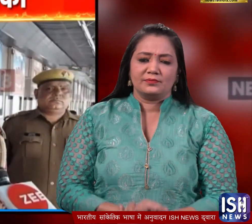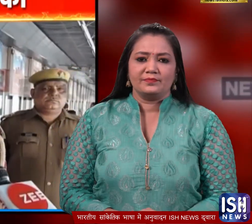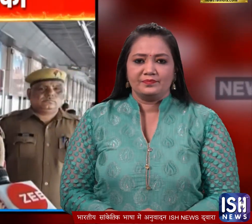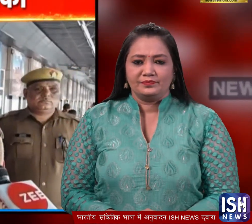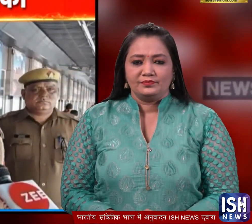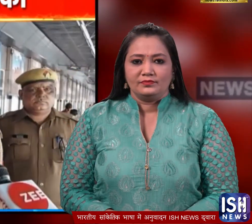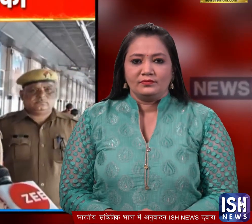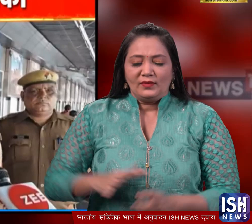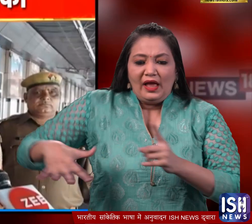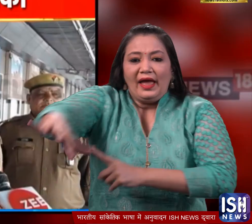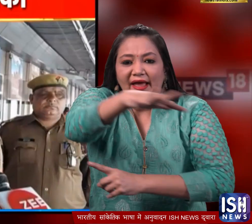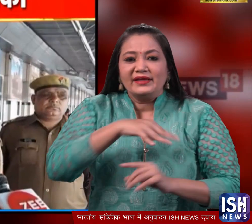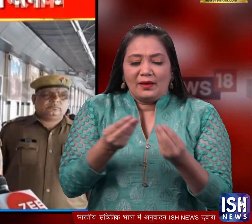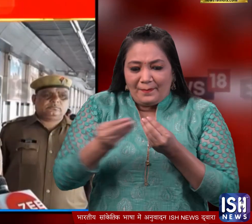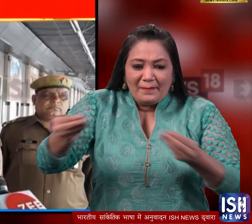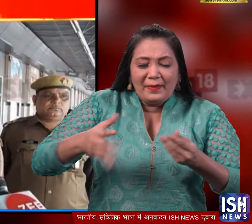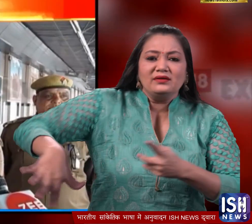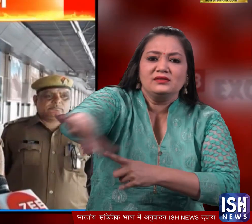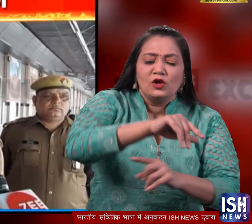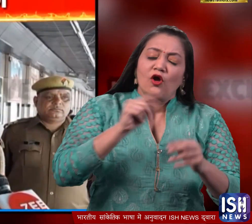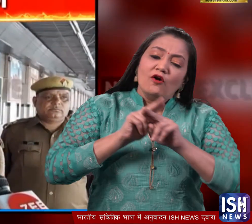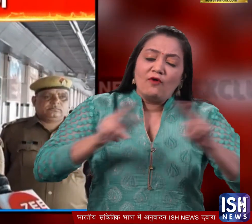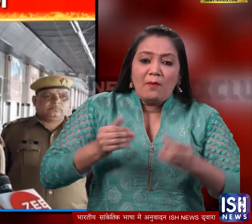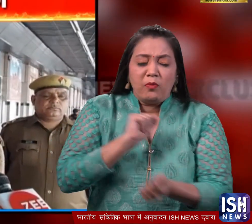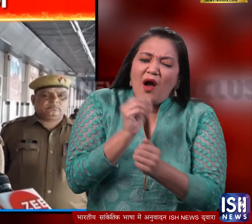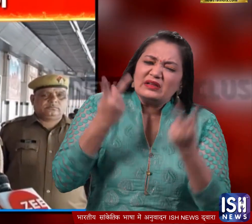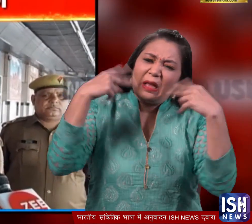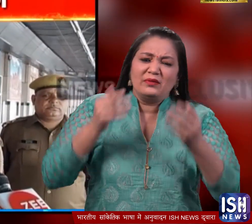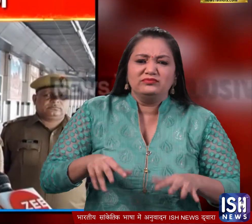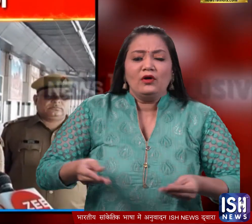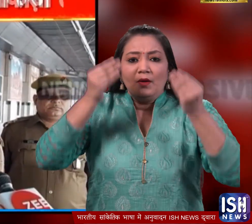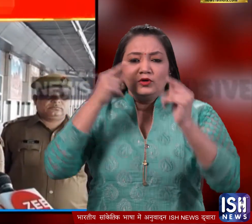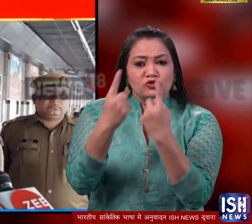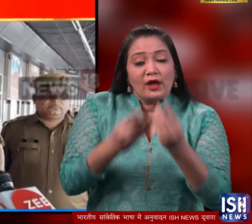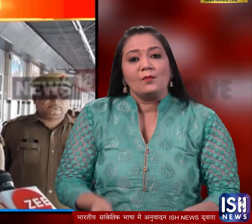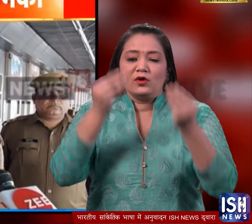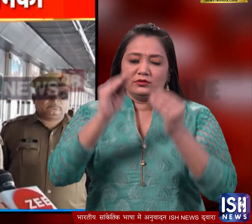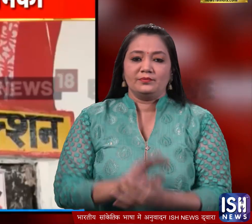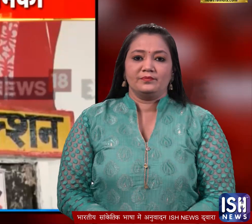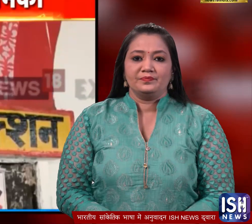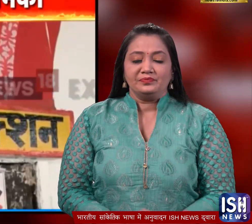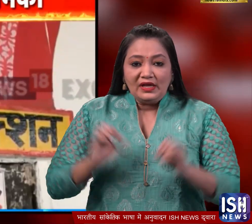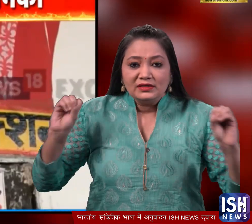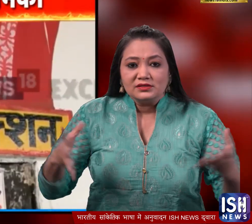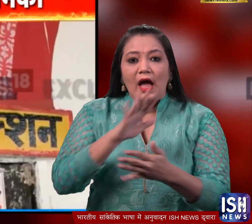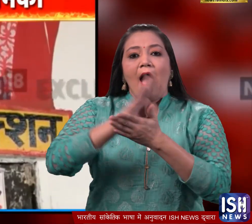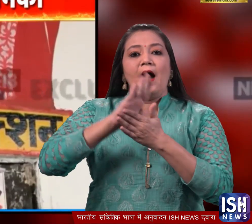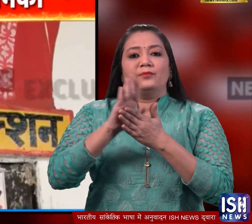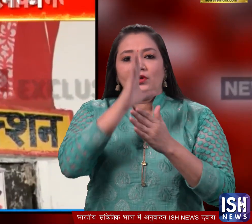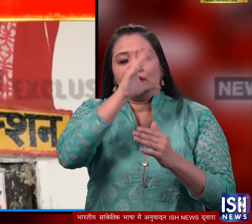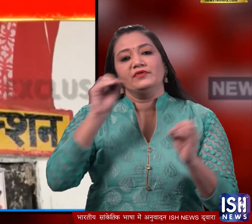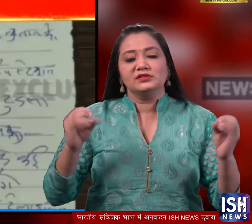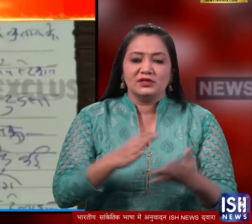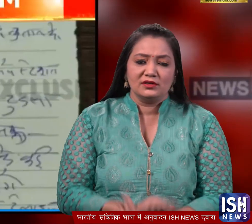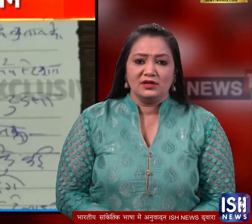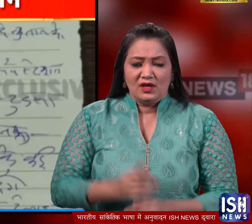स्टेशन के और उसके सर्कुलेटिंग एरिया और सब जगह पर फोर्स भी बढ़ाते हुए चेकिंग वगैरह तेज कर दी है। इसकी शुरुआत हापुड़ रेलवे